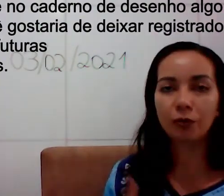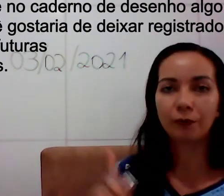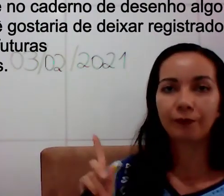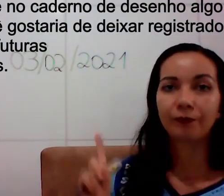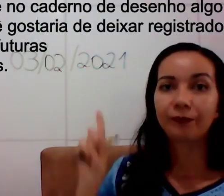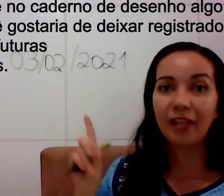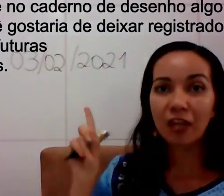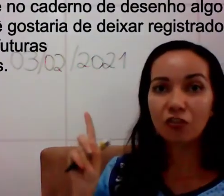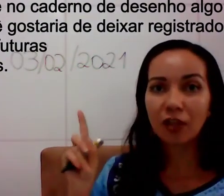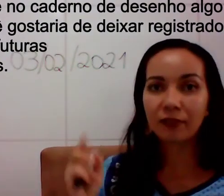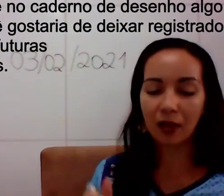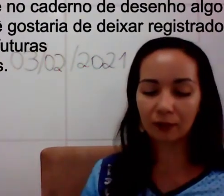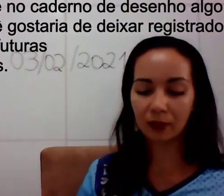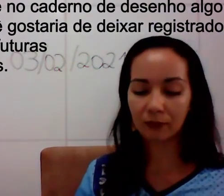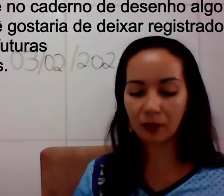2021. Nesta data,